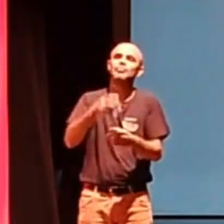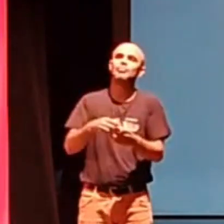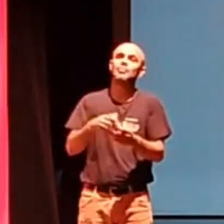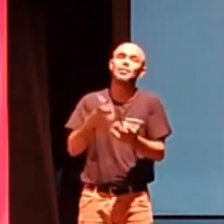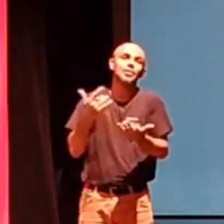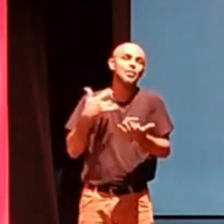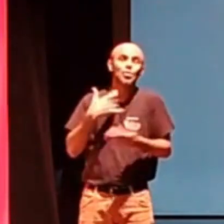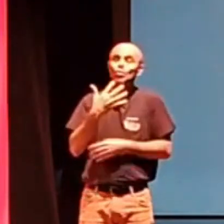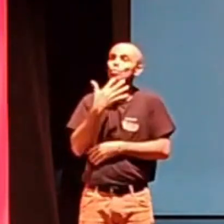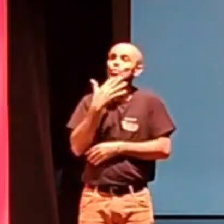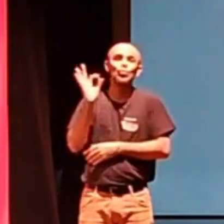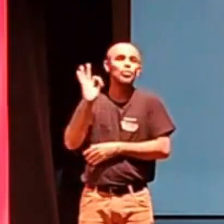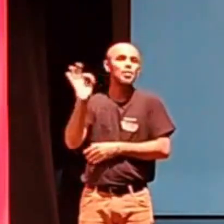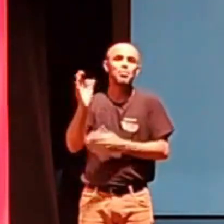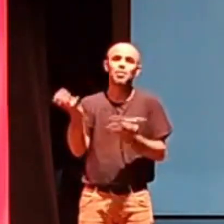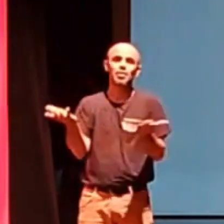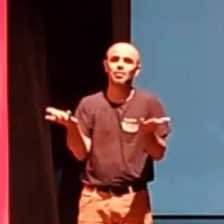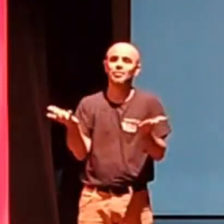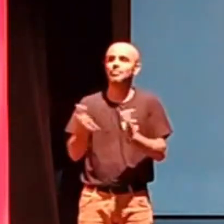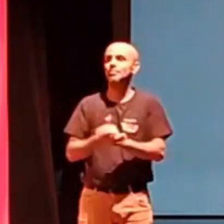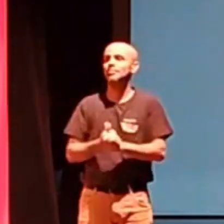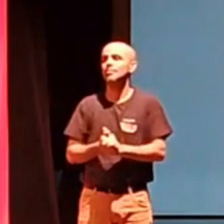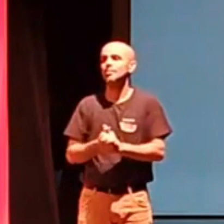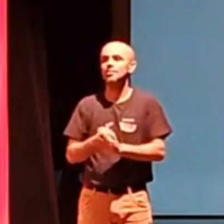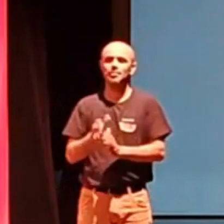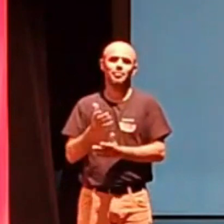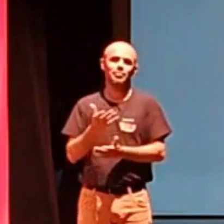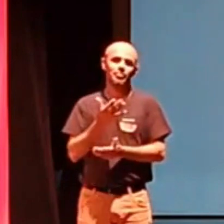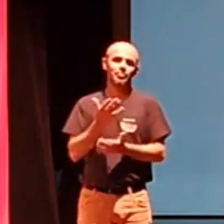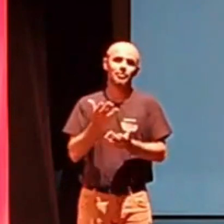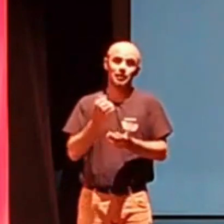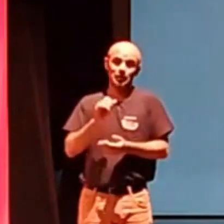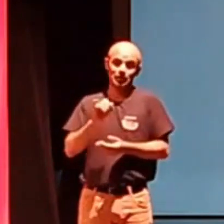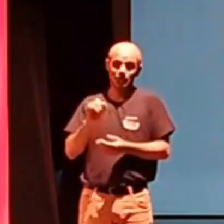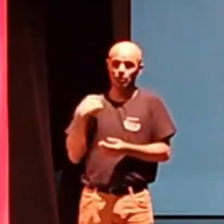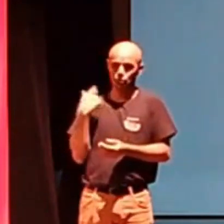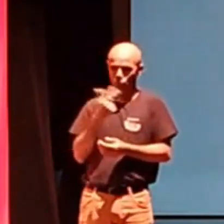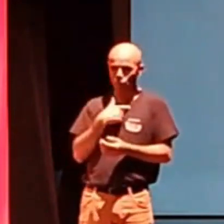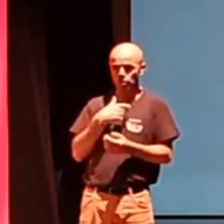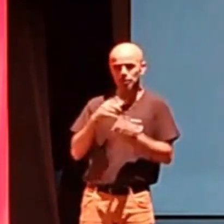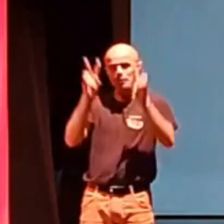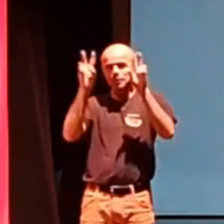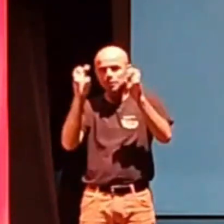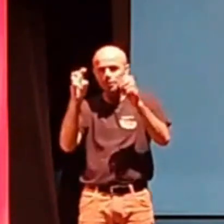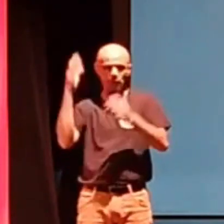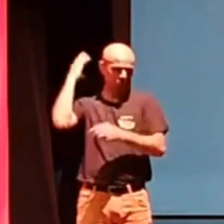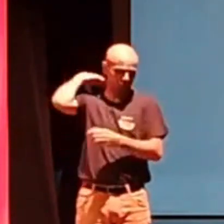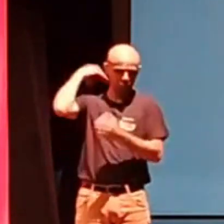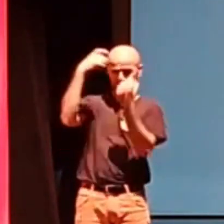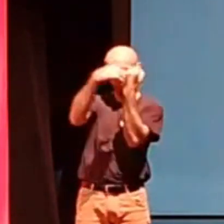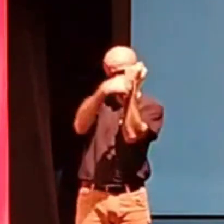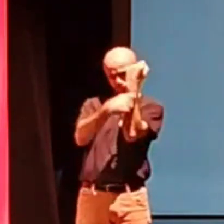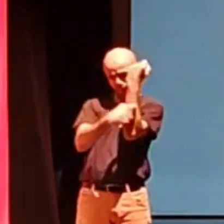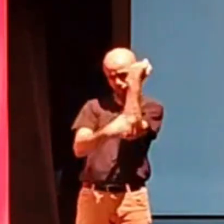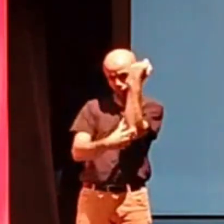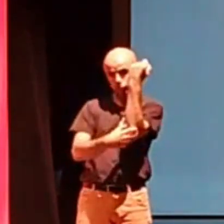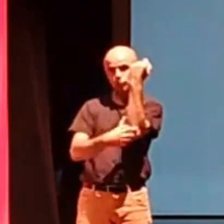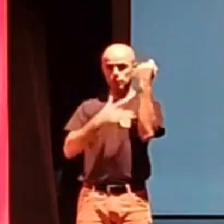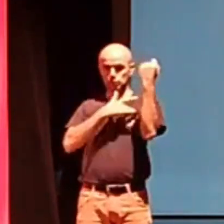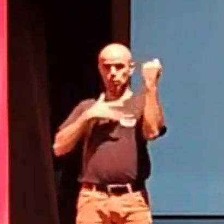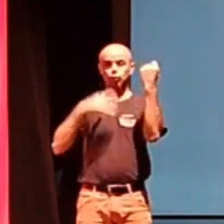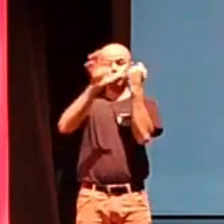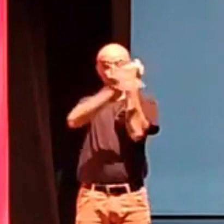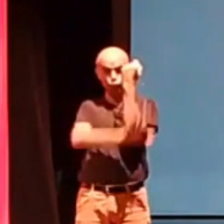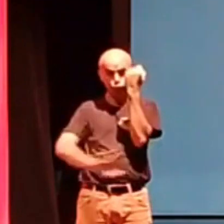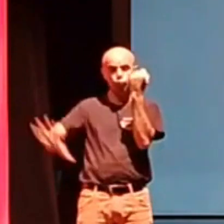não tinha conhecimento de que quando a gente fala em coluna, a gente fala em saúde geral. Eu aprendi bastante,